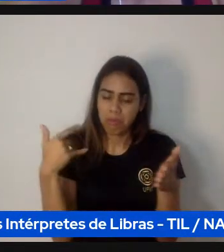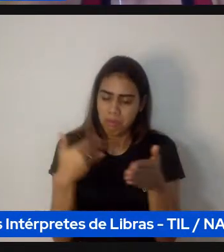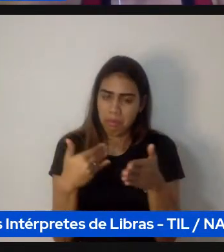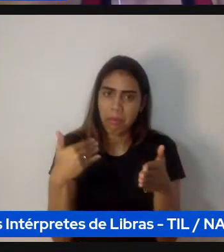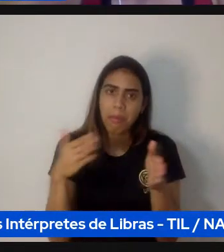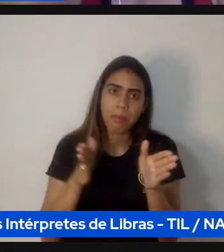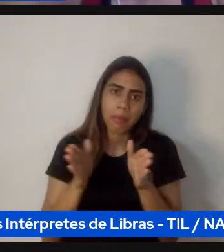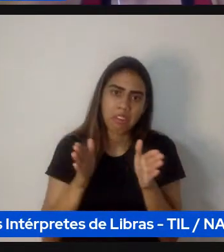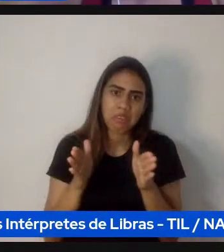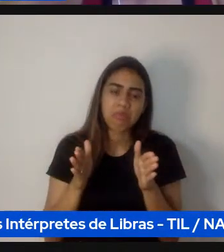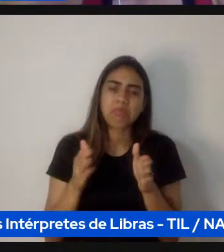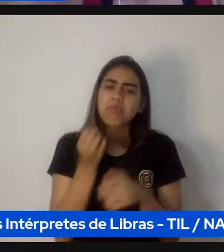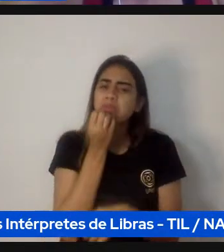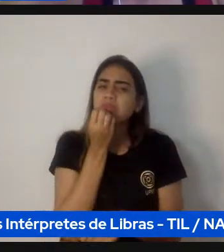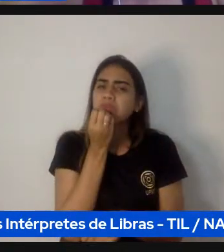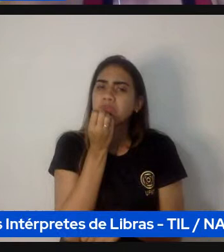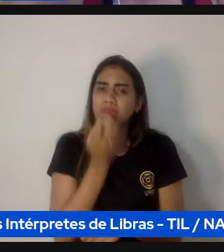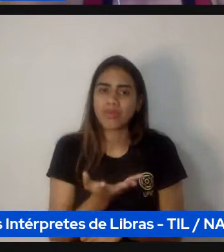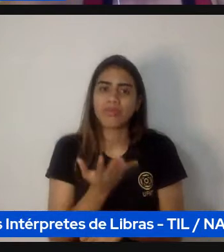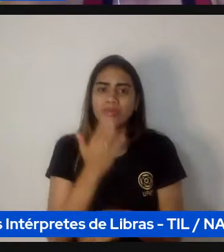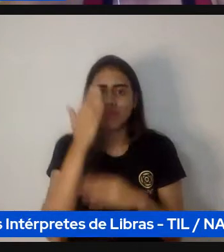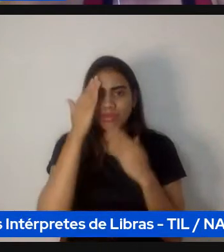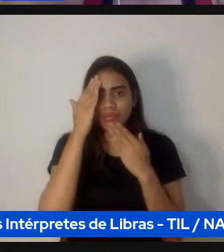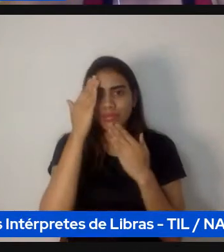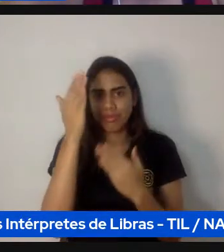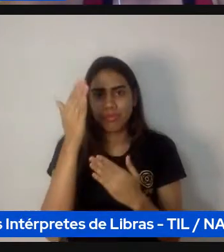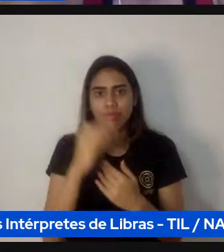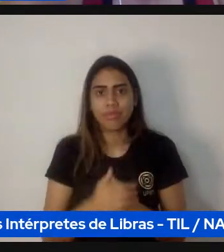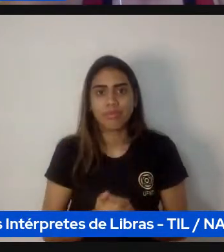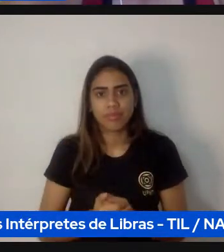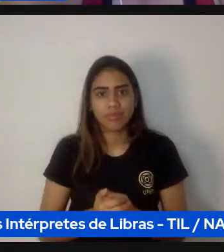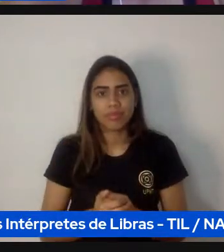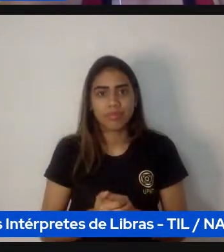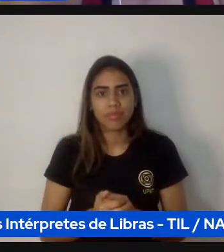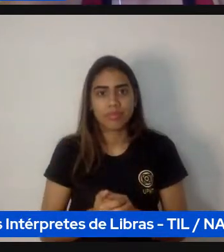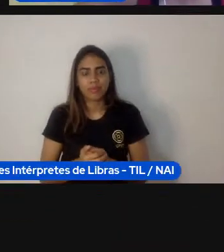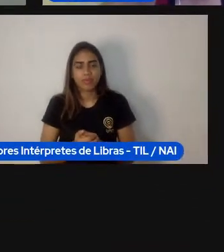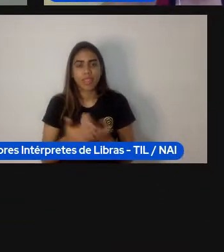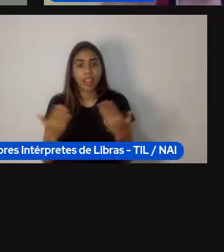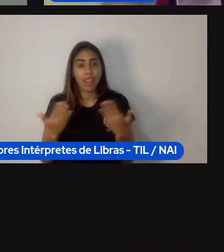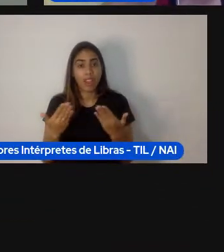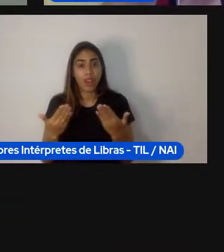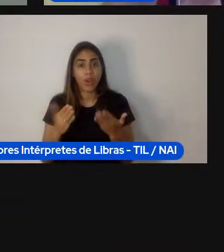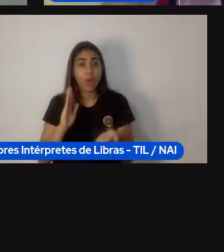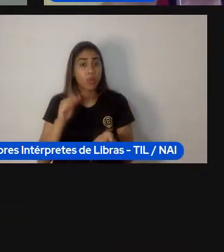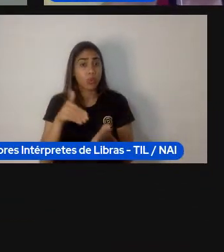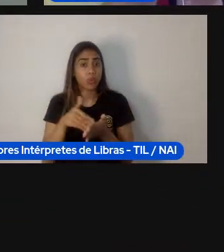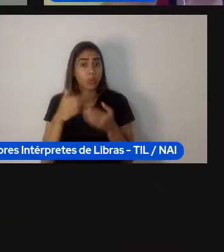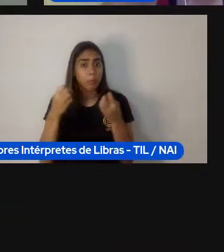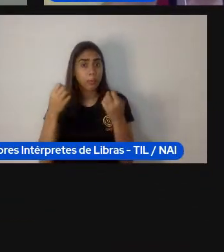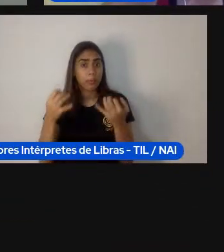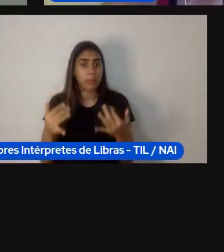E para encerrar, quero chamar a Dani para fazer a fala final.